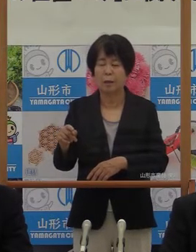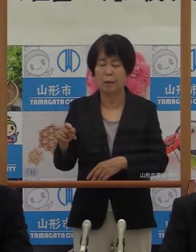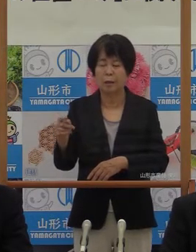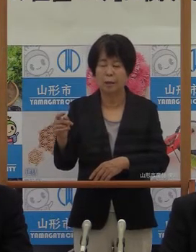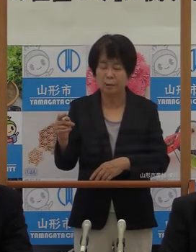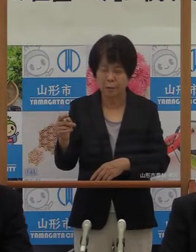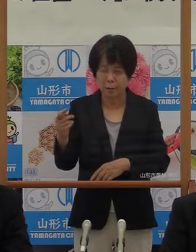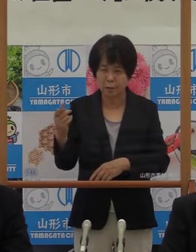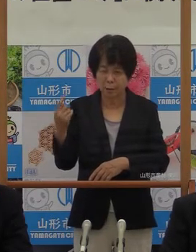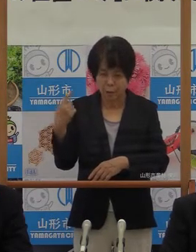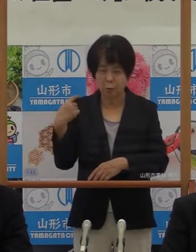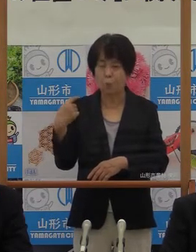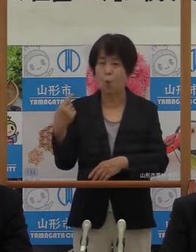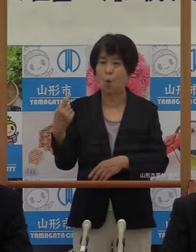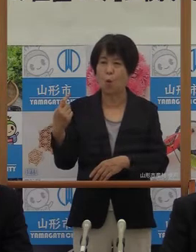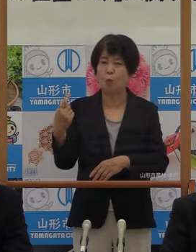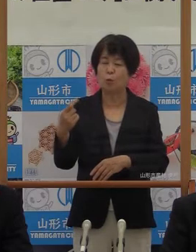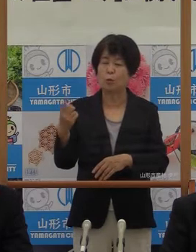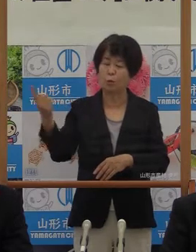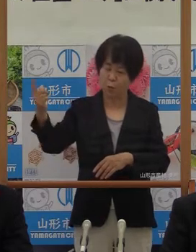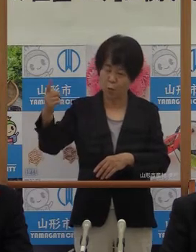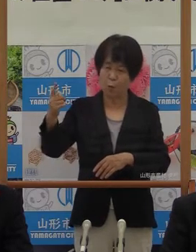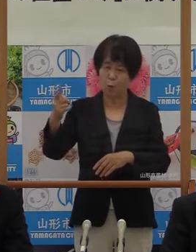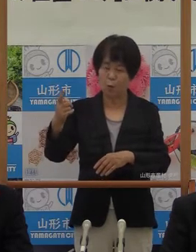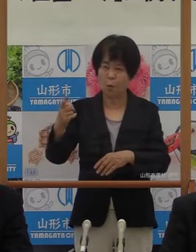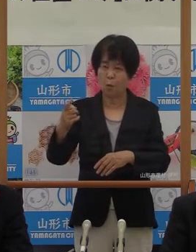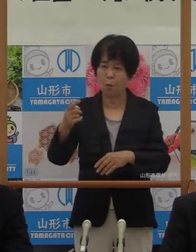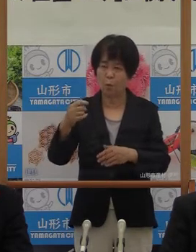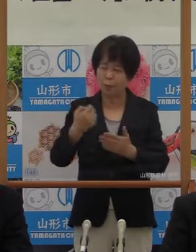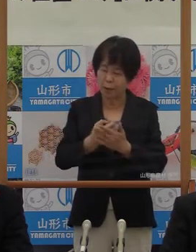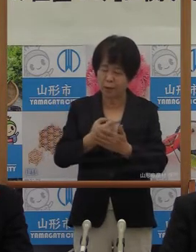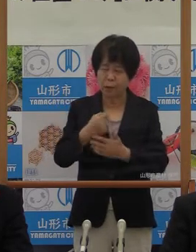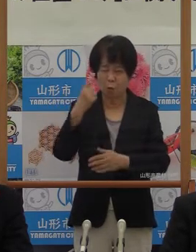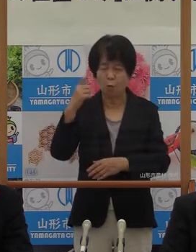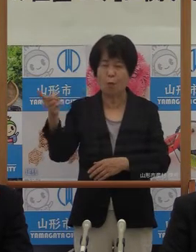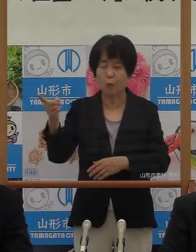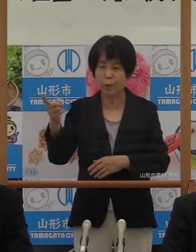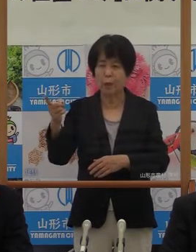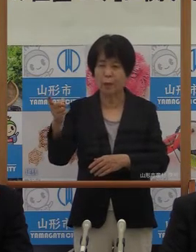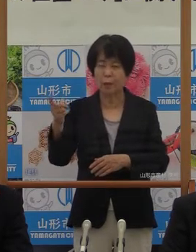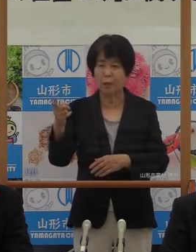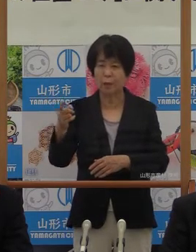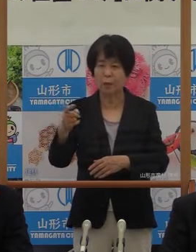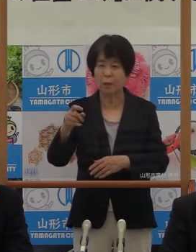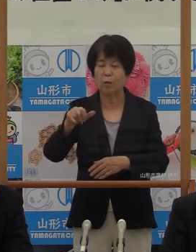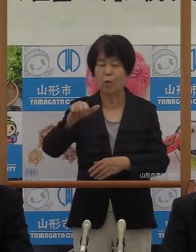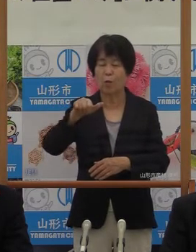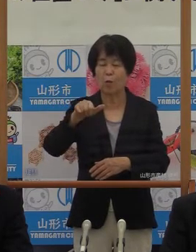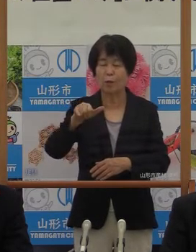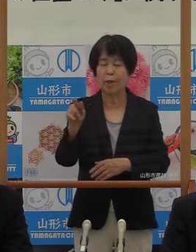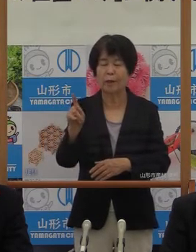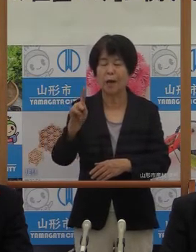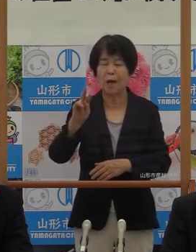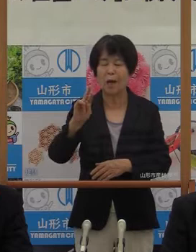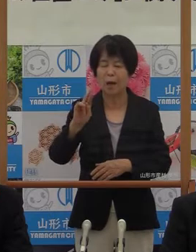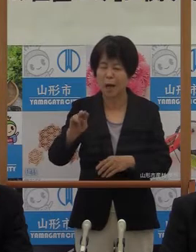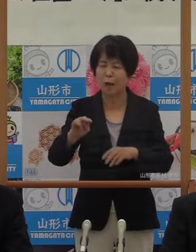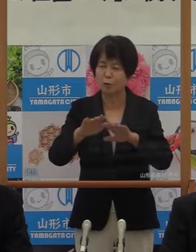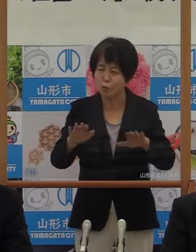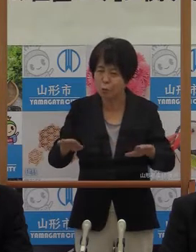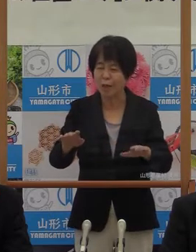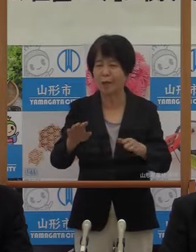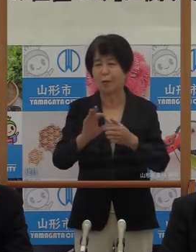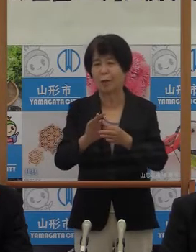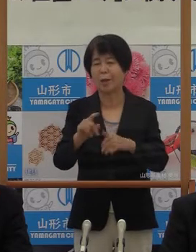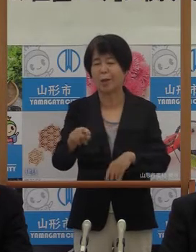な思いをしましたので、まあこの度はですね、まあ、そうしたことはならないようにというような